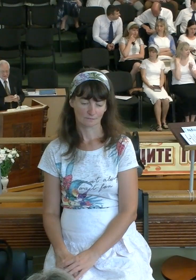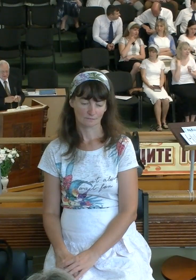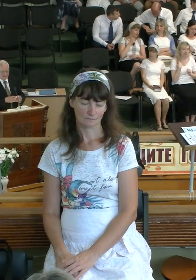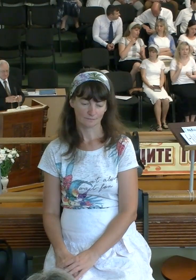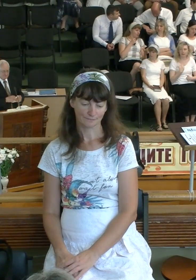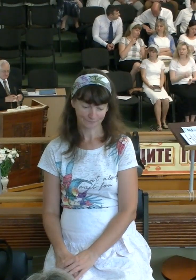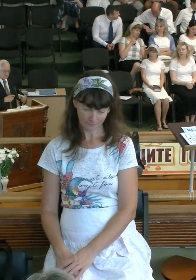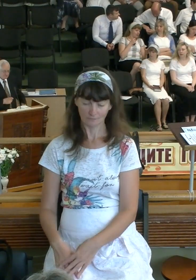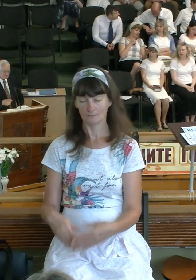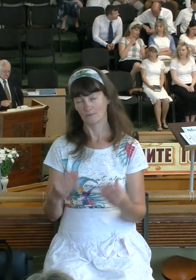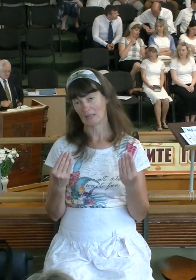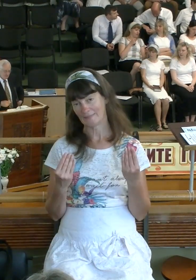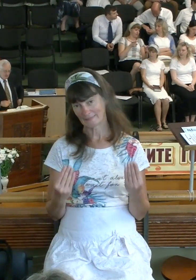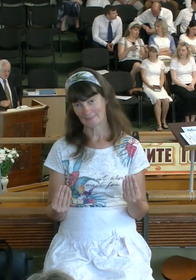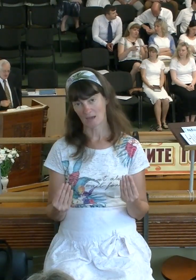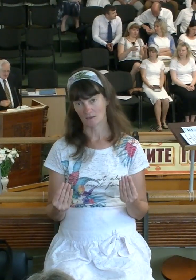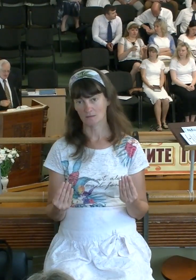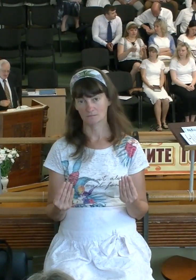Буквально на днях